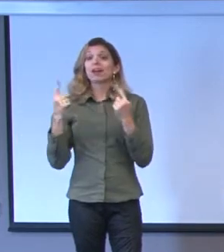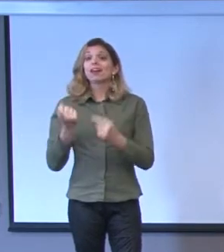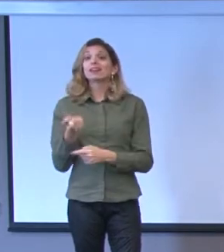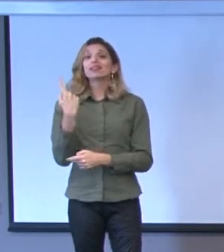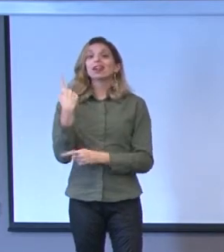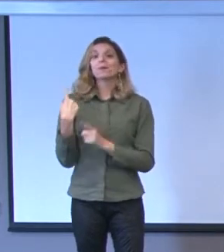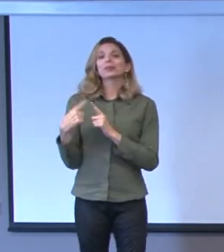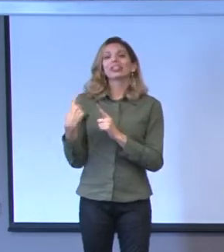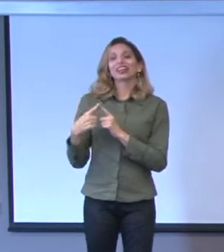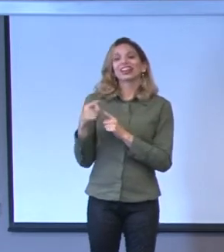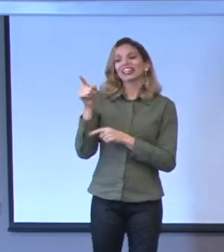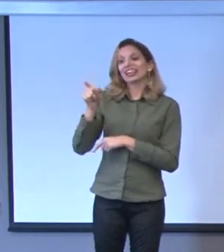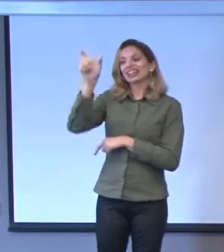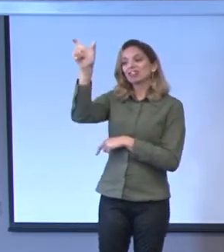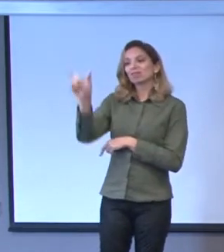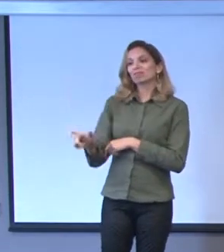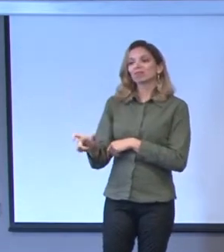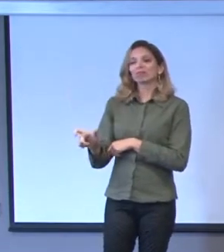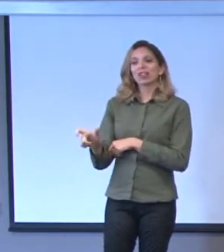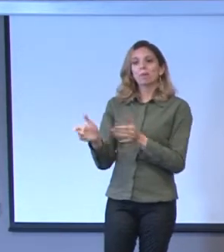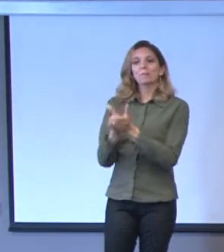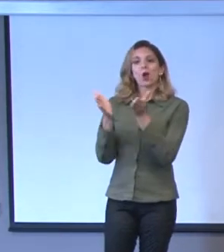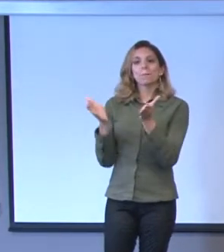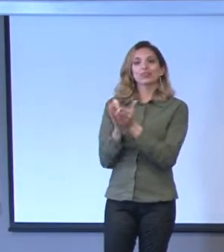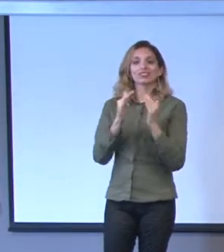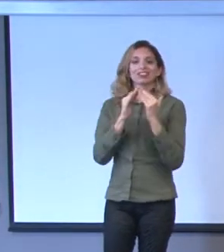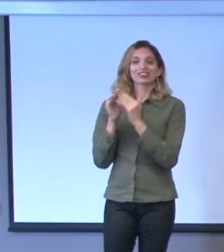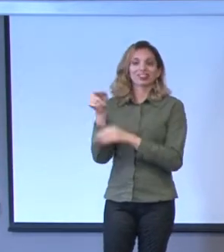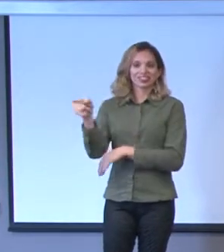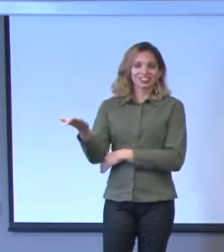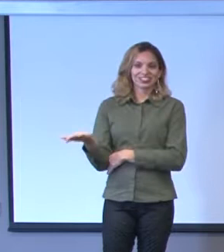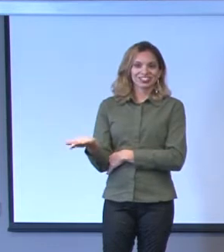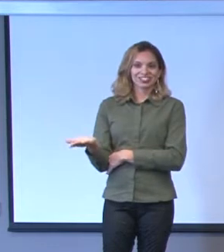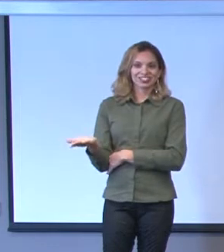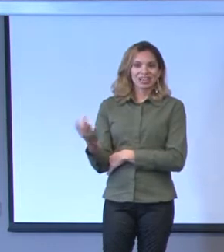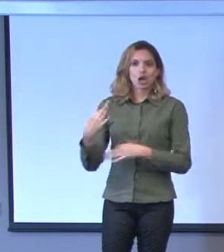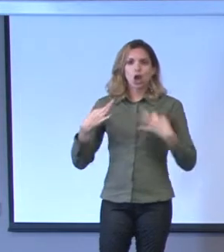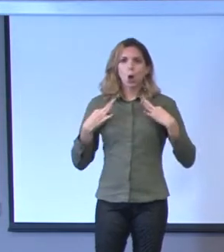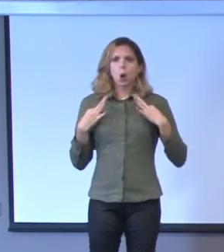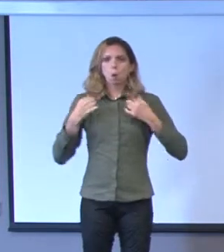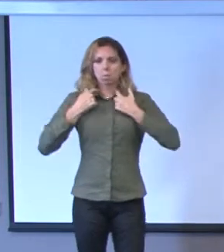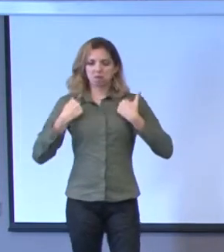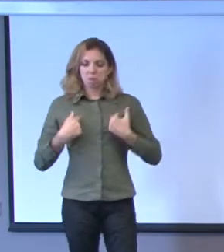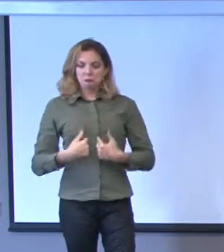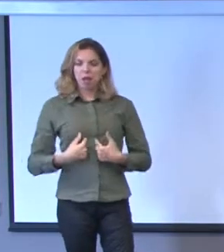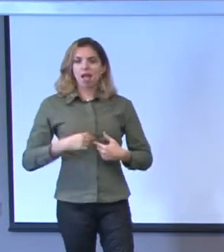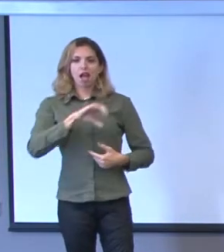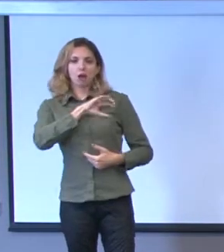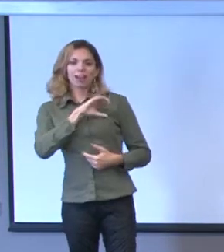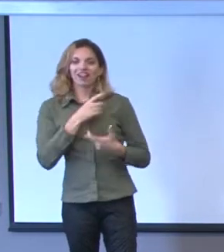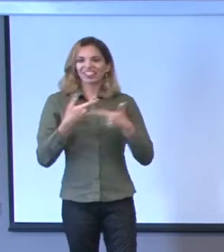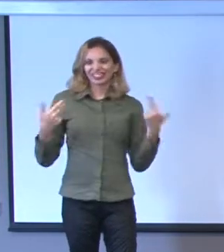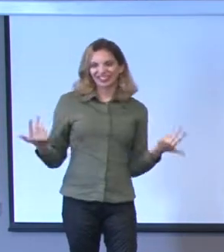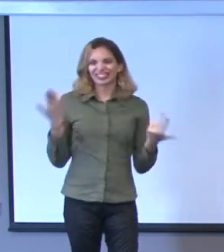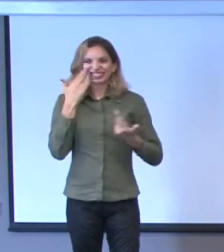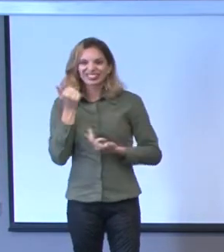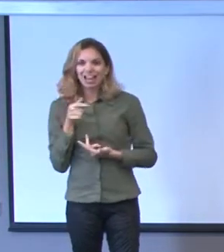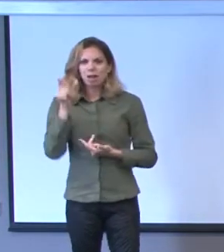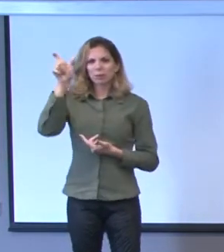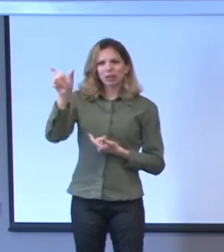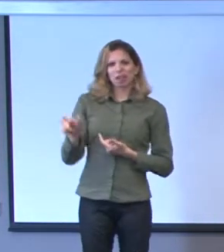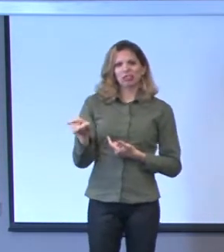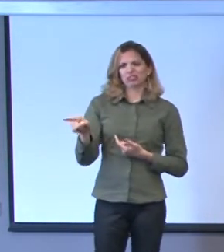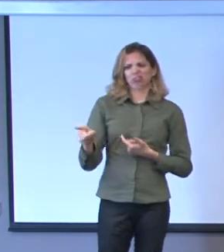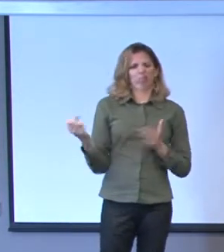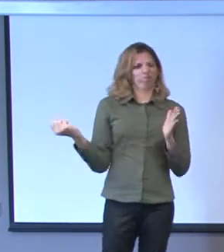porque ele tinha aquele perfil do aluno da periferia, né? Então ele ia com roupa de time, com corrente, contava que as pessoas já achavam que só